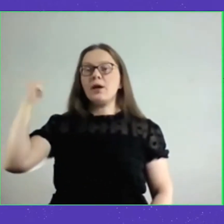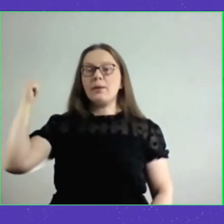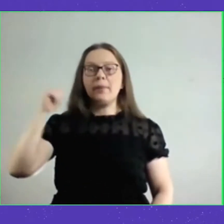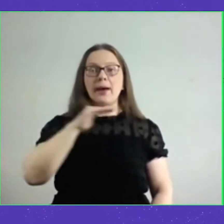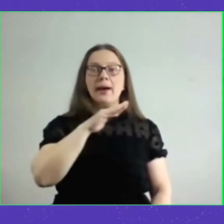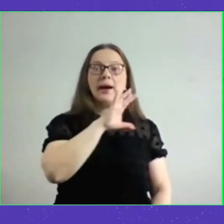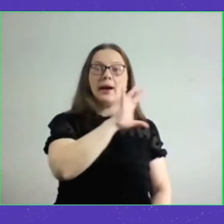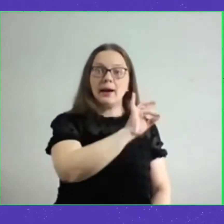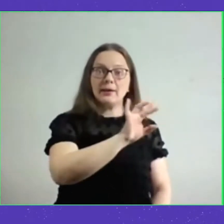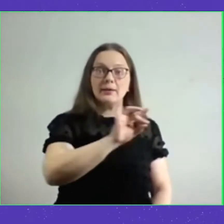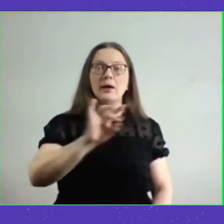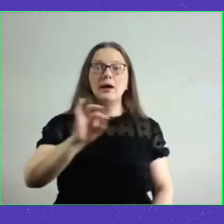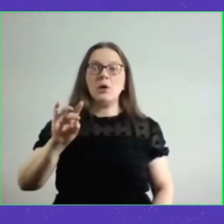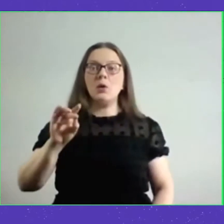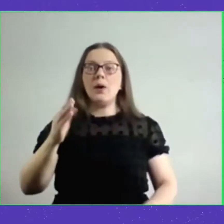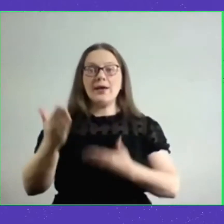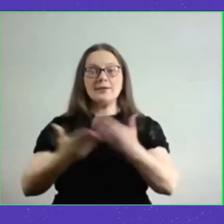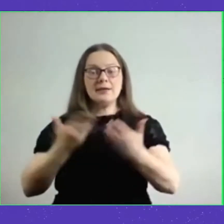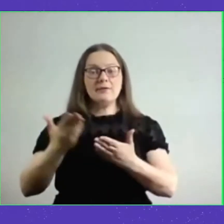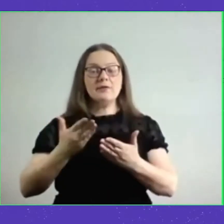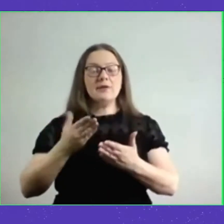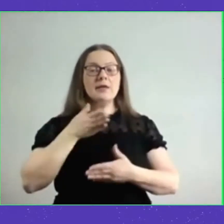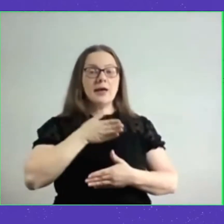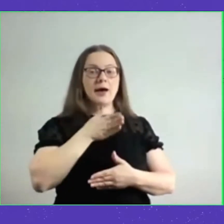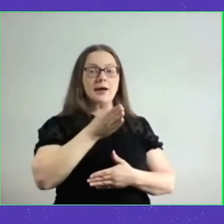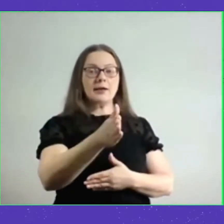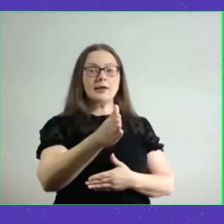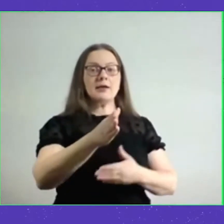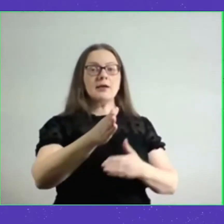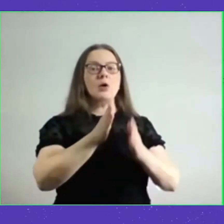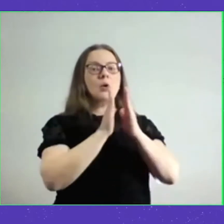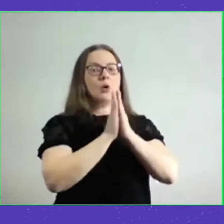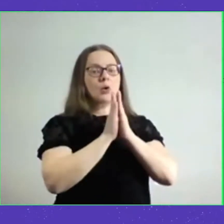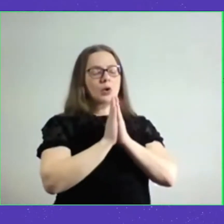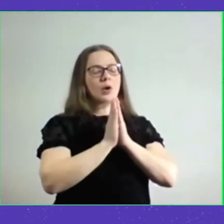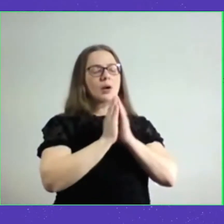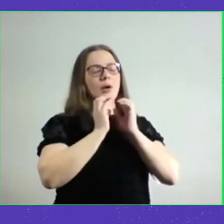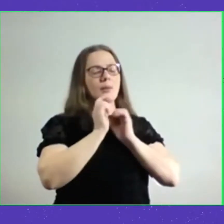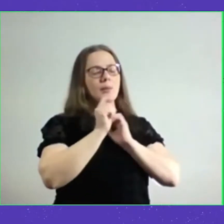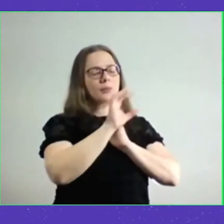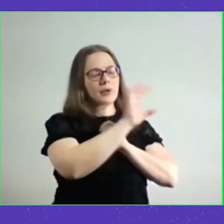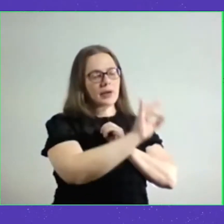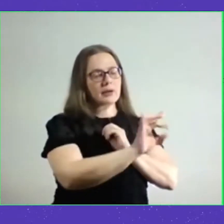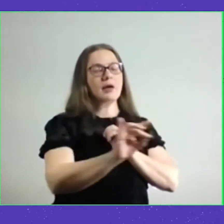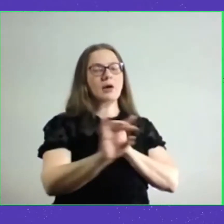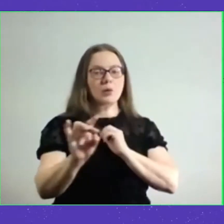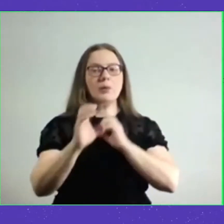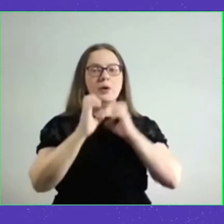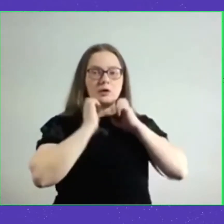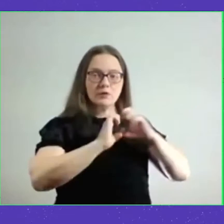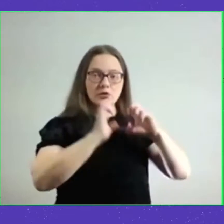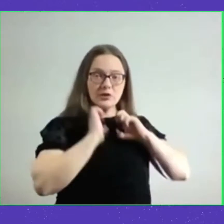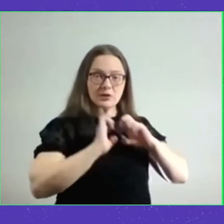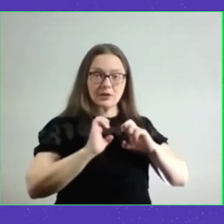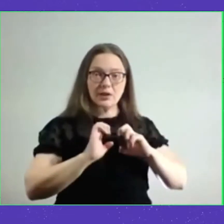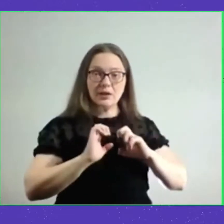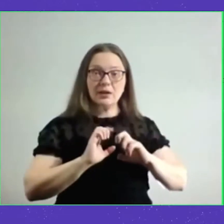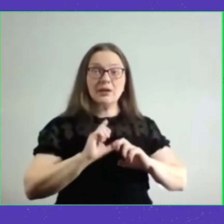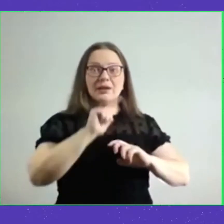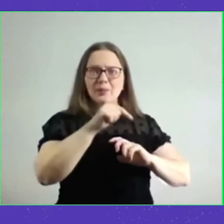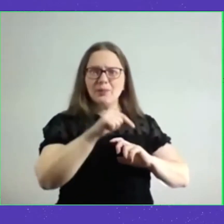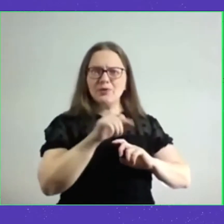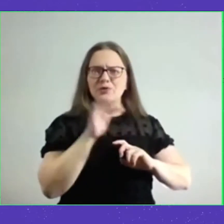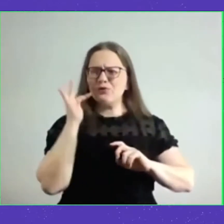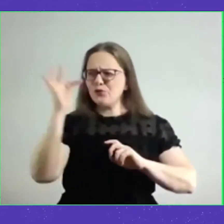E se eu e você fizermos isso, com certeza, nós vamos estar na manifestação do reino, vamos desfrutar da realidade hoje, vamos